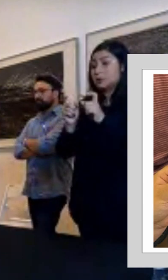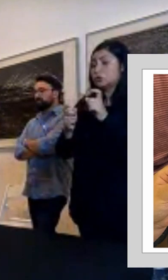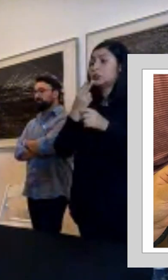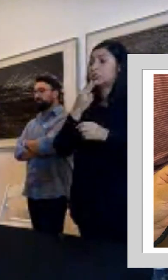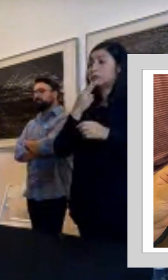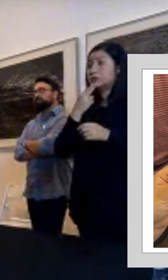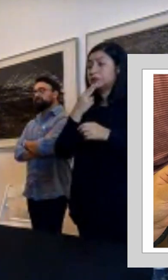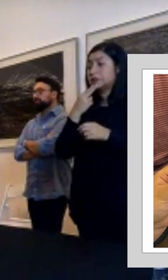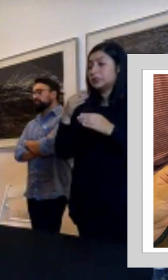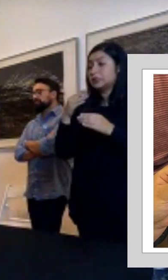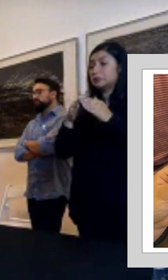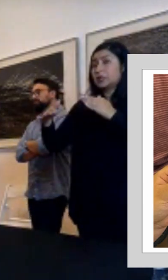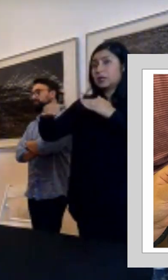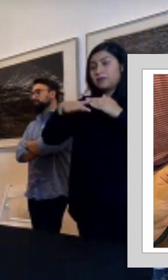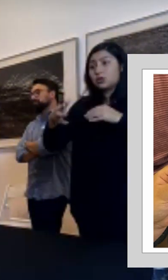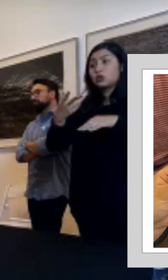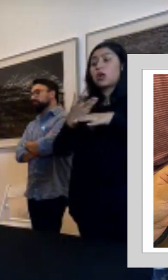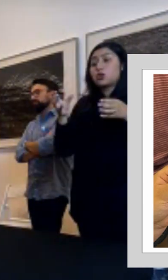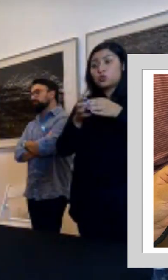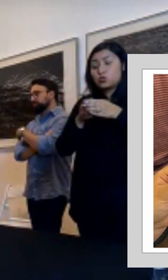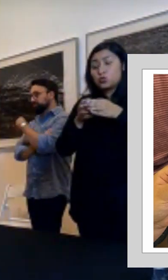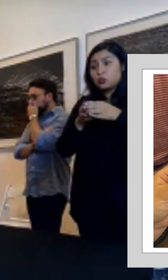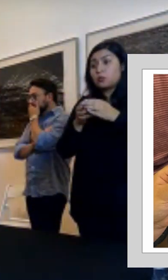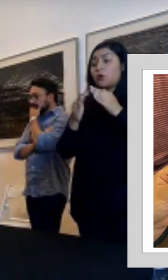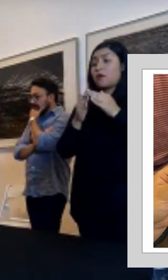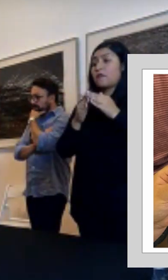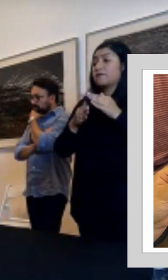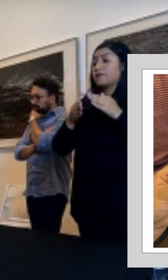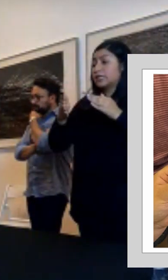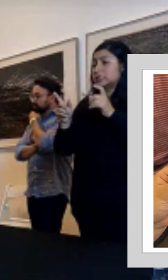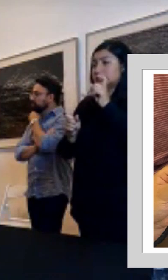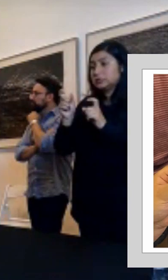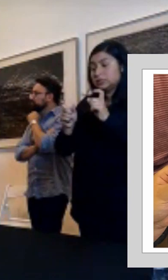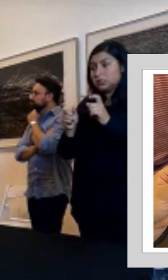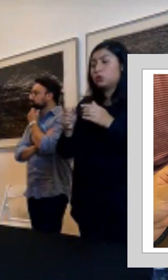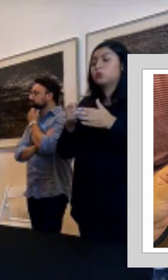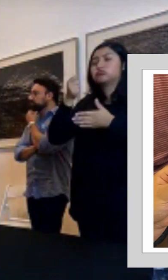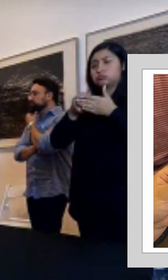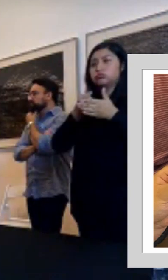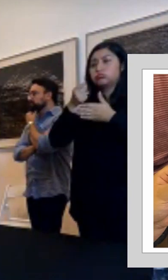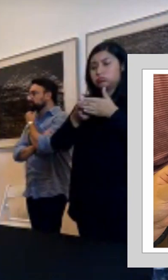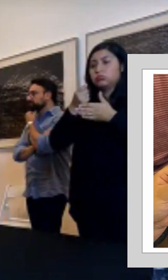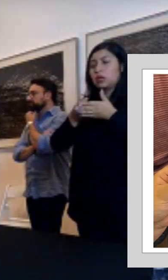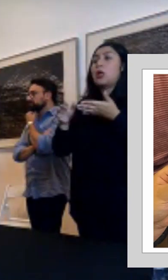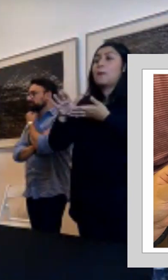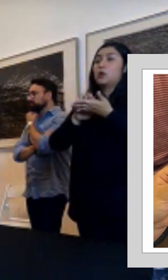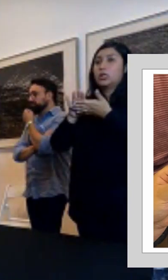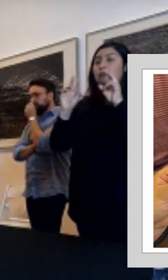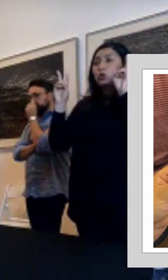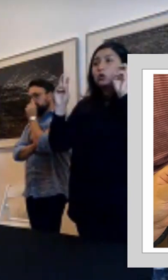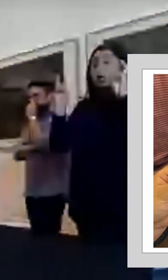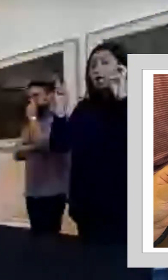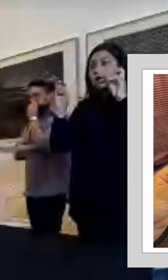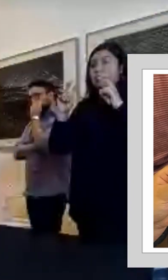vemos hoy como hay ocupaciones vecinales súper comprometidas con su espacio, teniendo luchas súper relevantes como es el tema de la construcción de una línea de metro por el